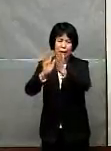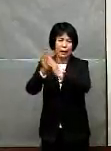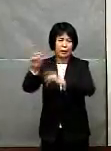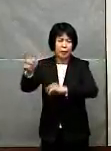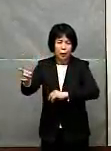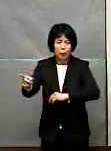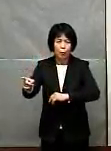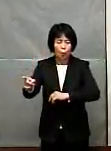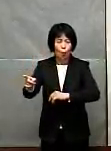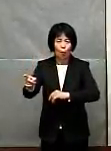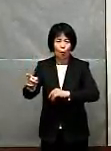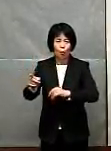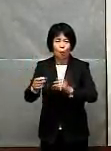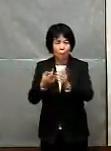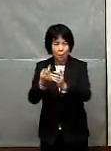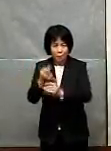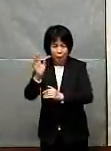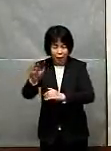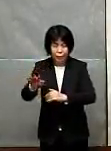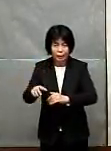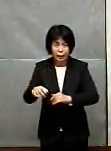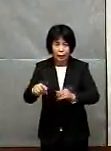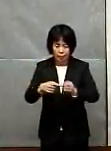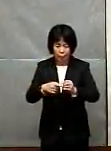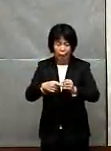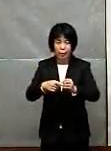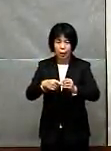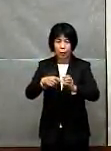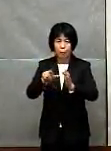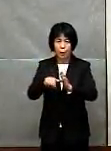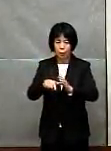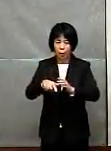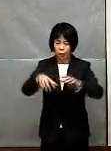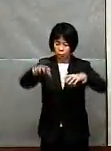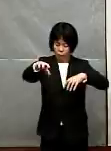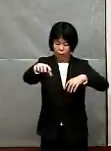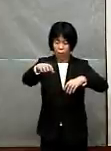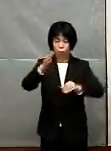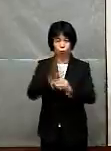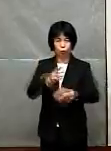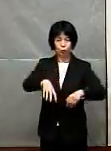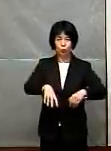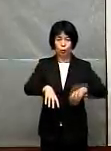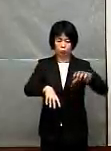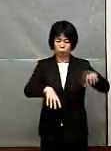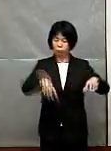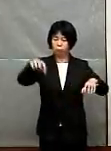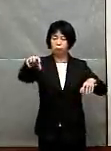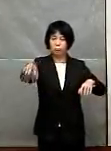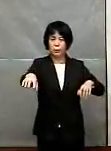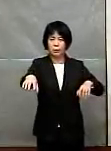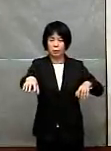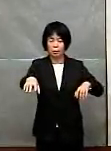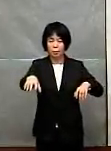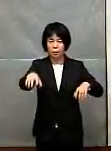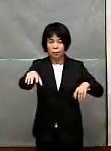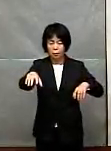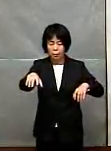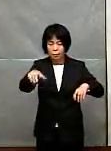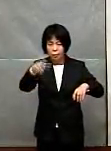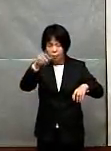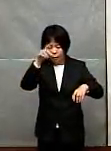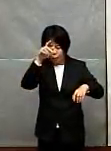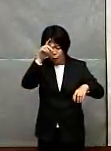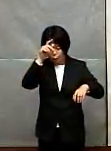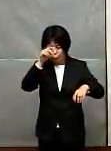ということなので、山形県はその中間、真ん中で両側でもそれがもう起こっているわけで